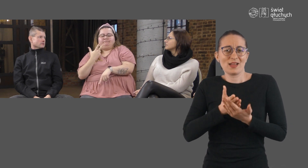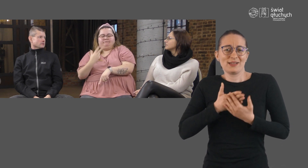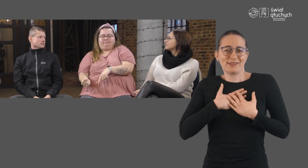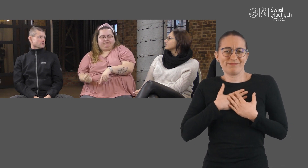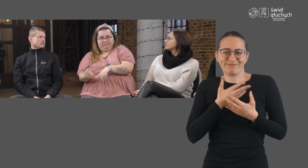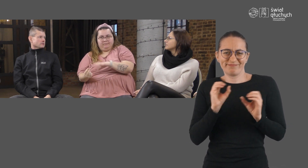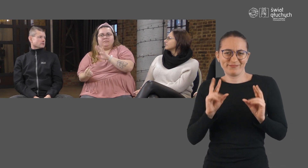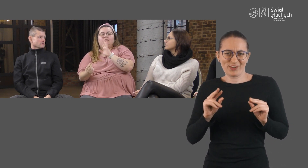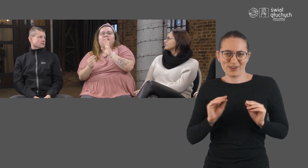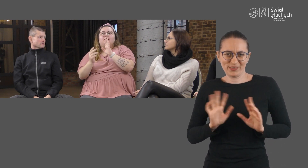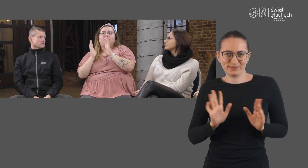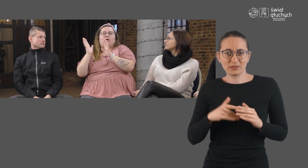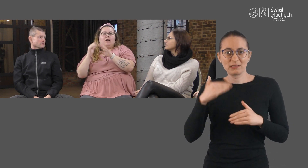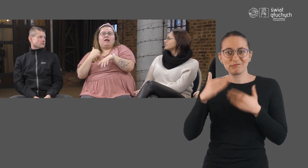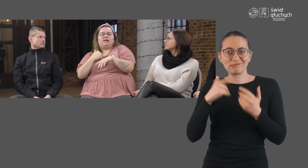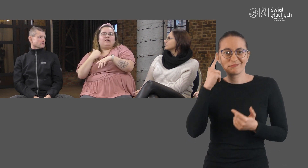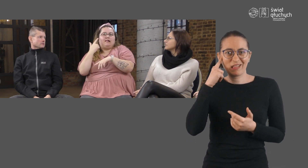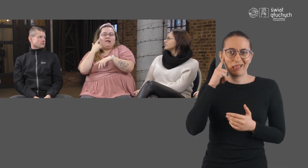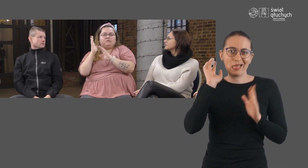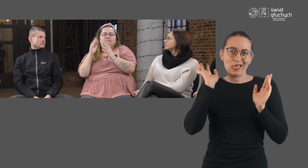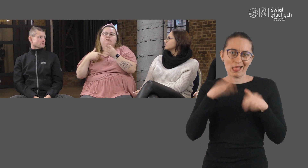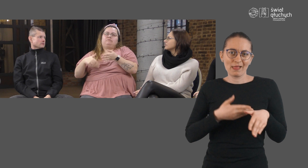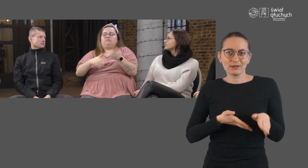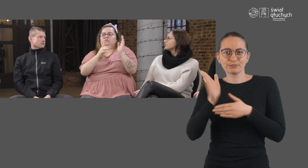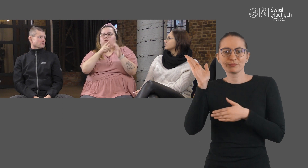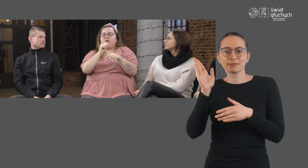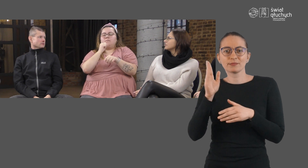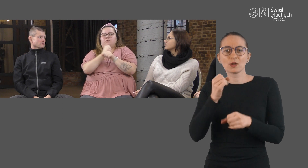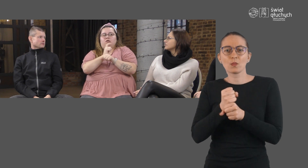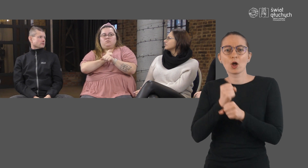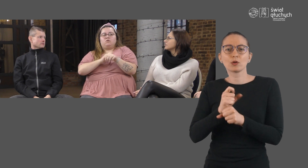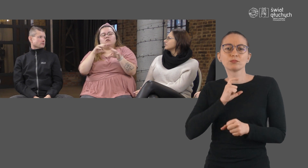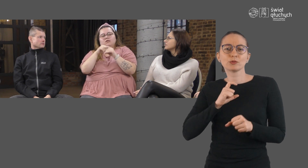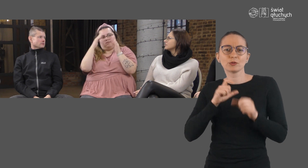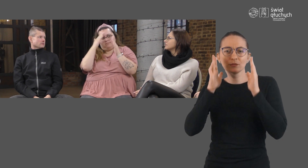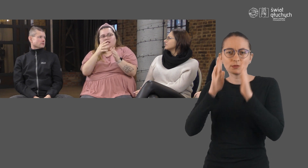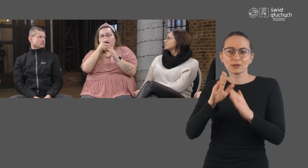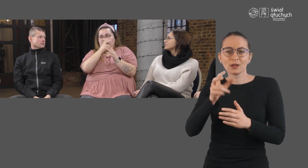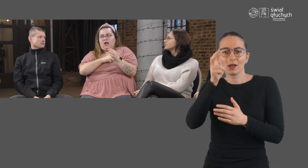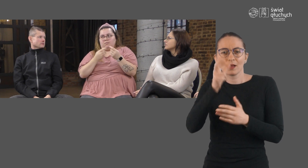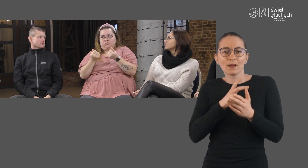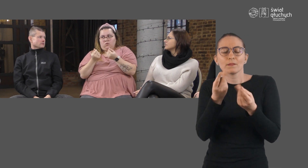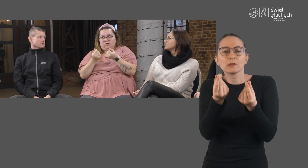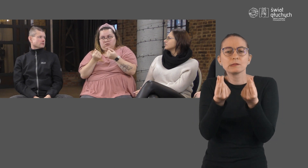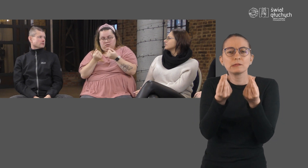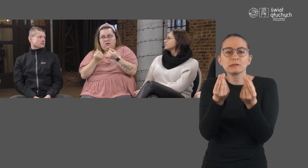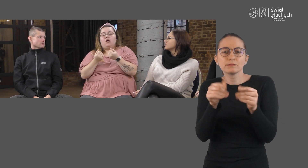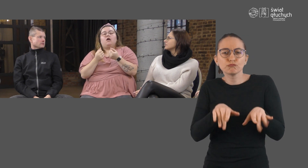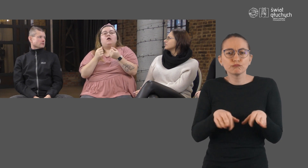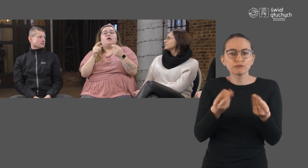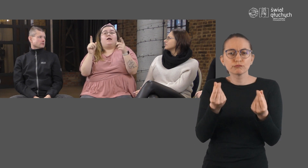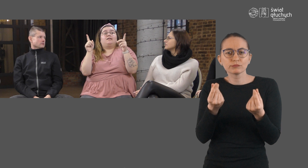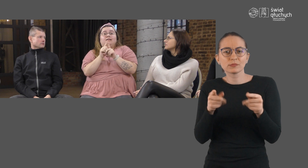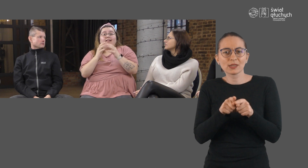moim zawodem był kucharz, tak? Jako kucharz skończyłam, więc nie za bardzo byłam z tego zadowolona